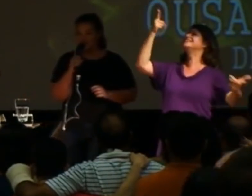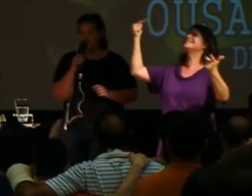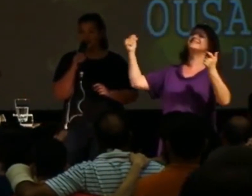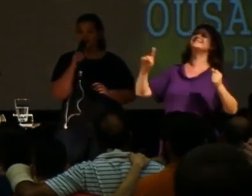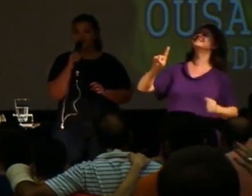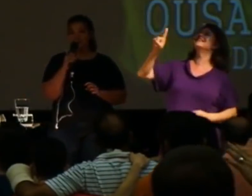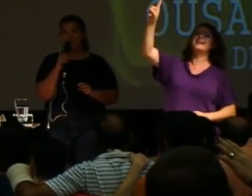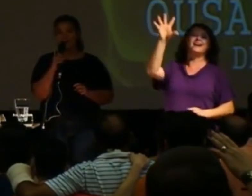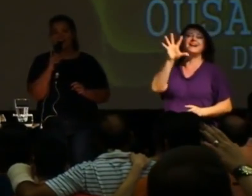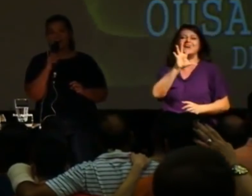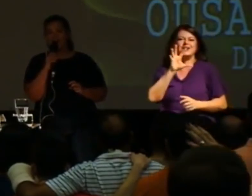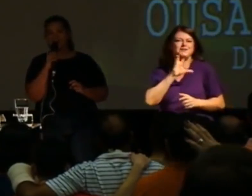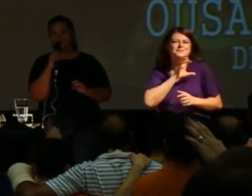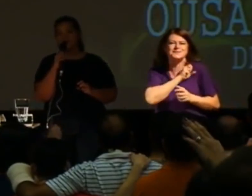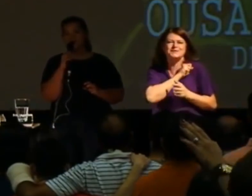infinito e